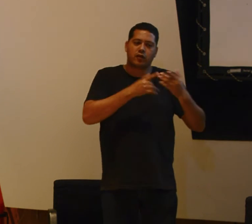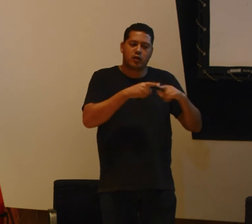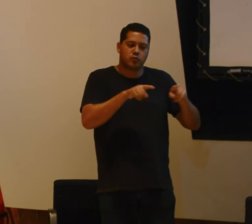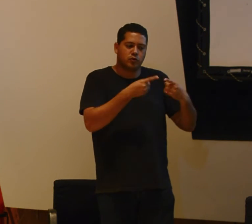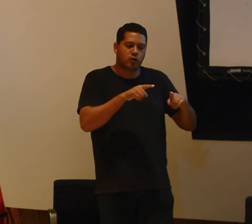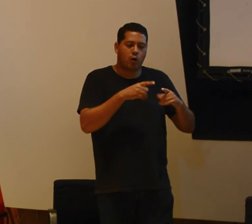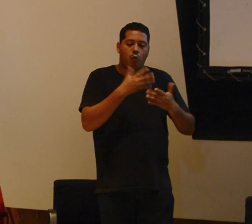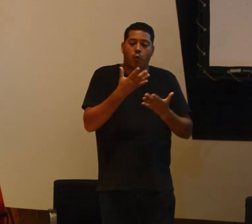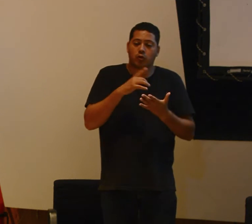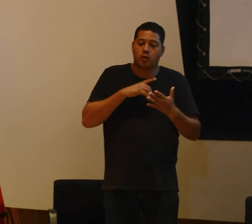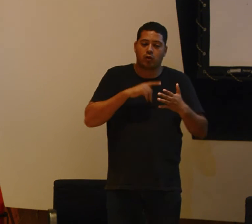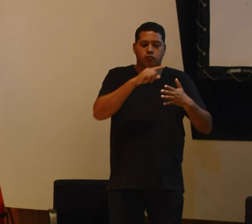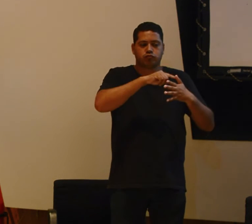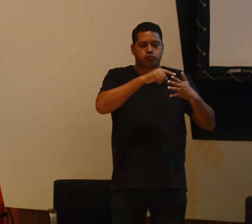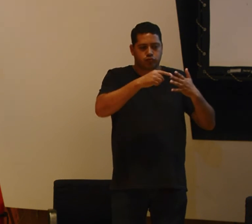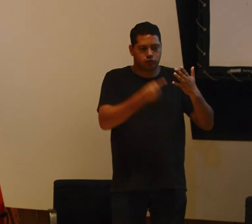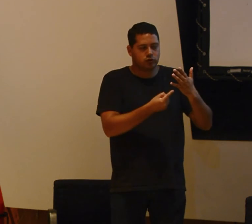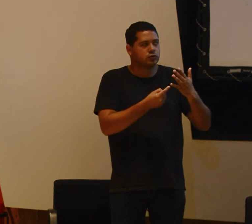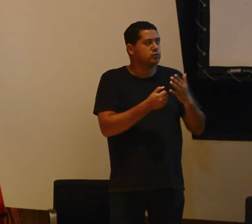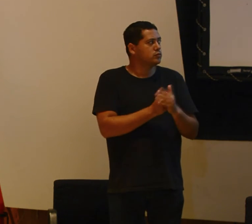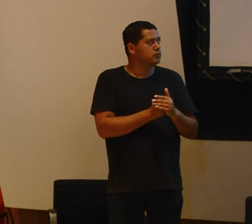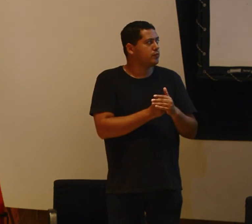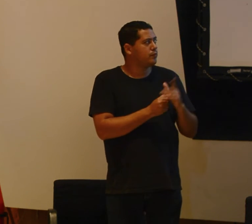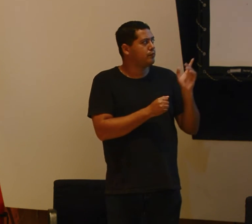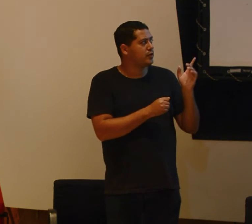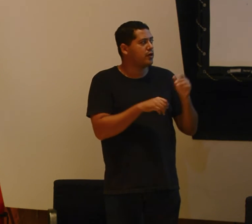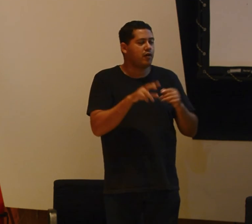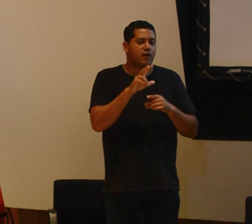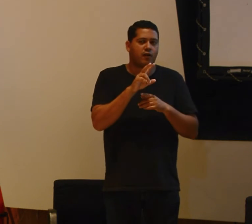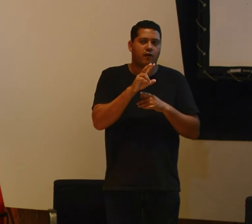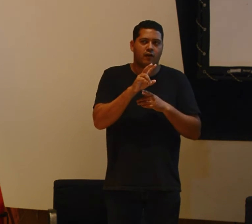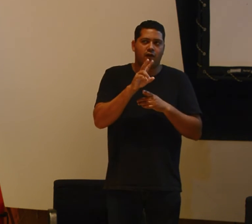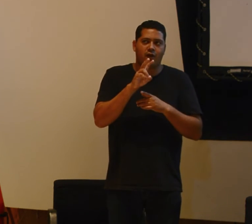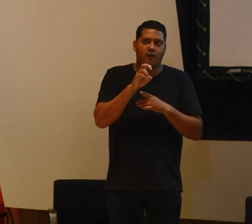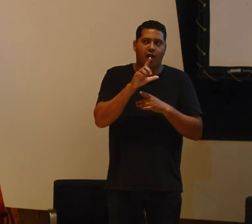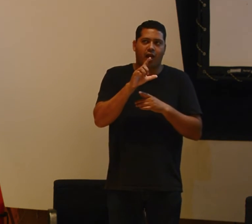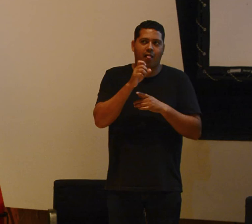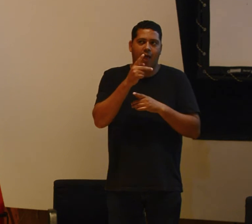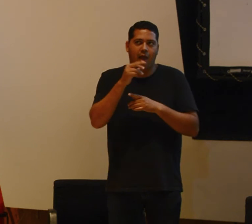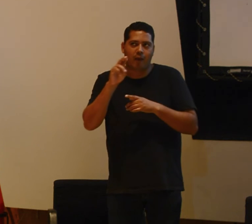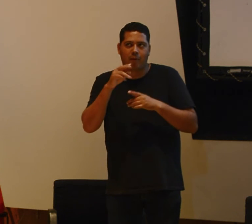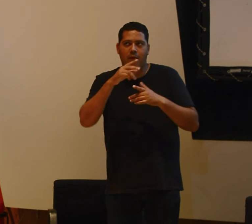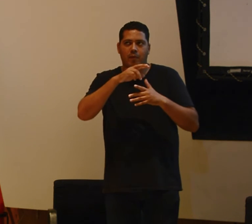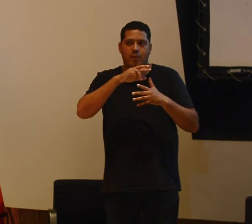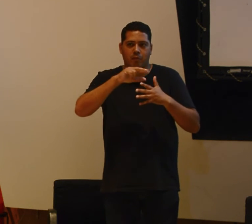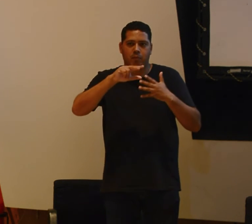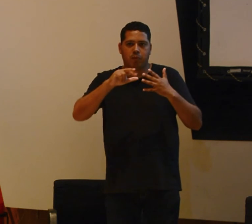atendem esses 5 quesitos que aparecem aqui, que é overlap, precision, emotion, repetition e